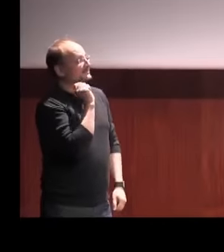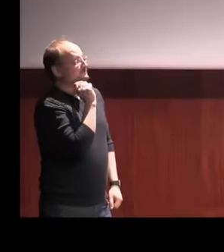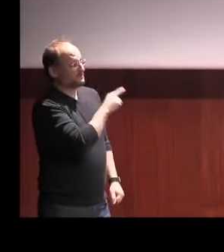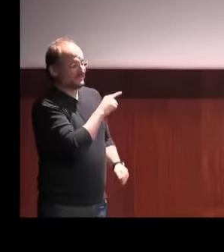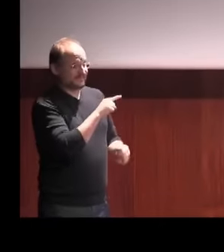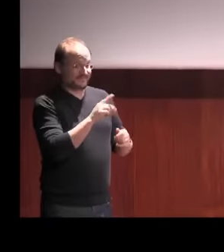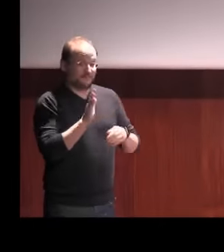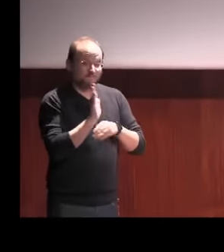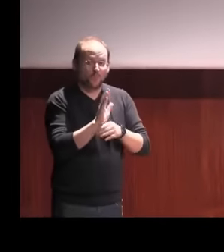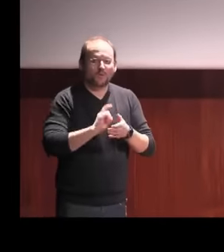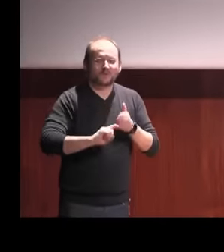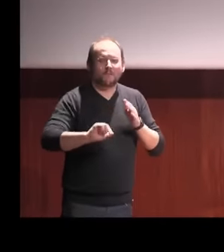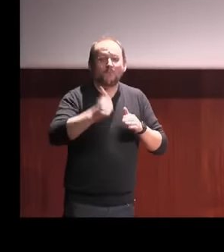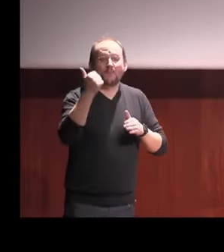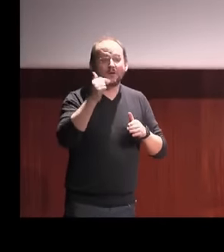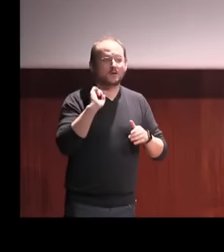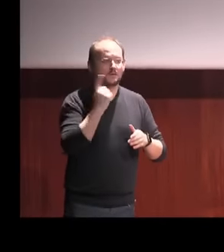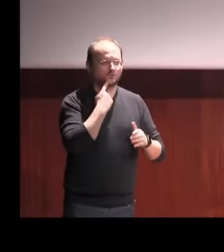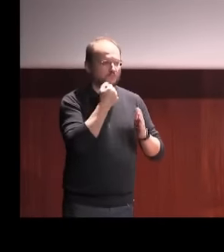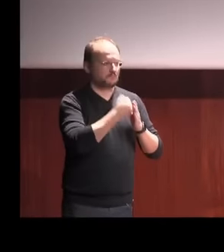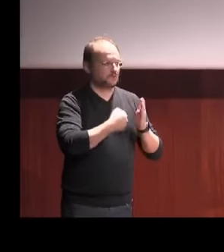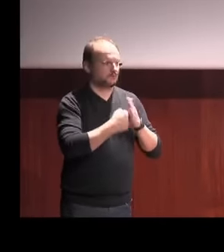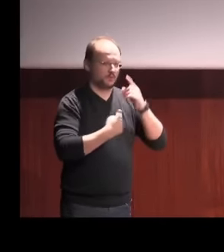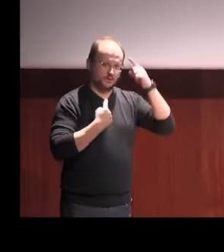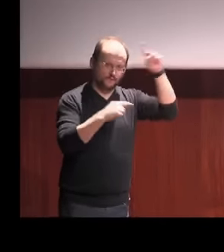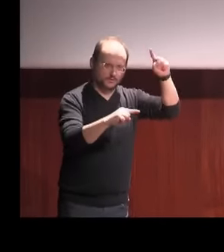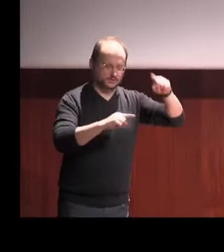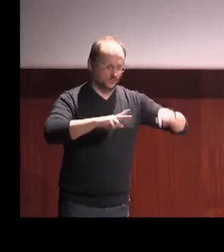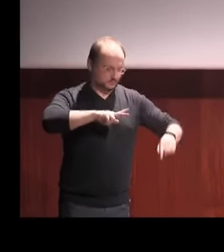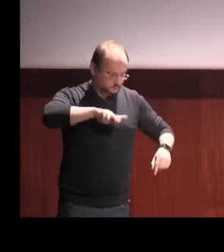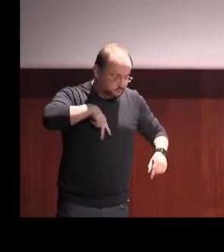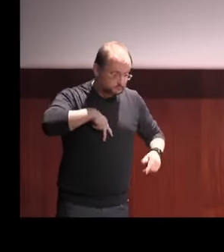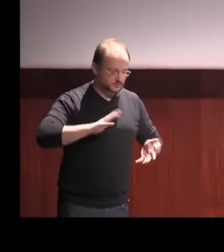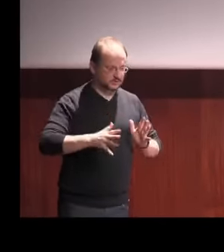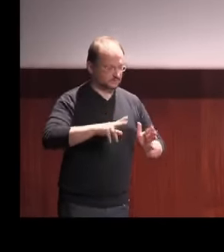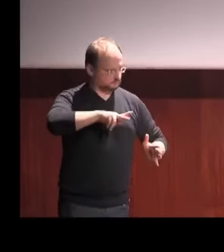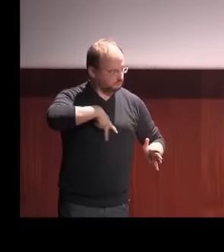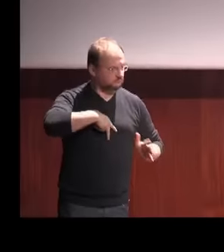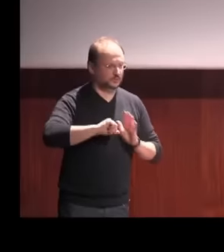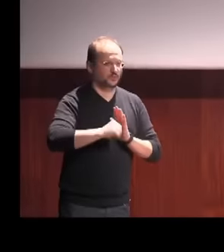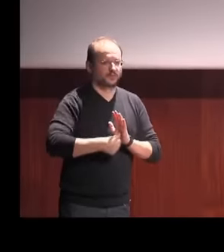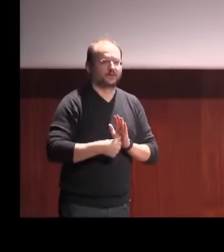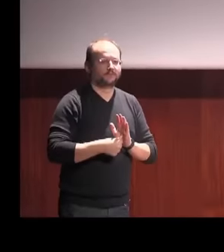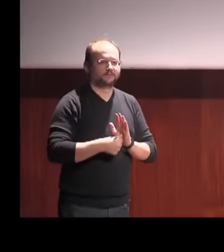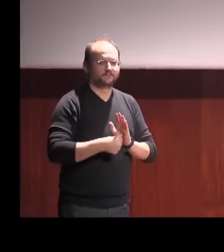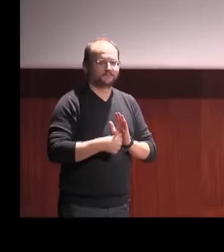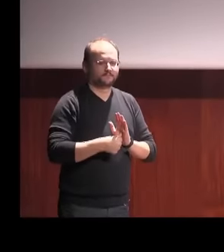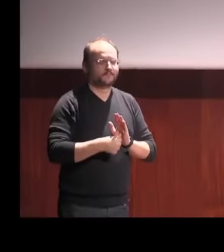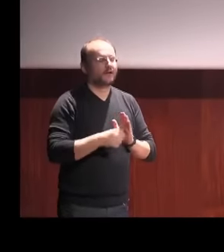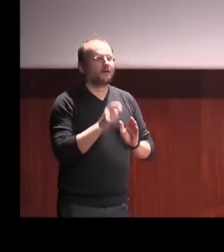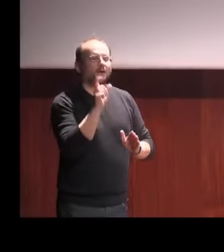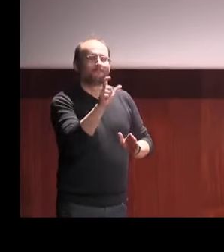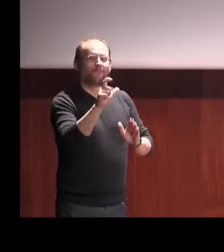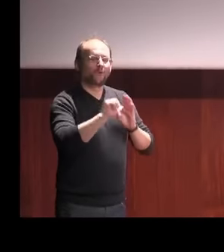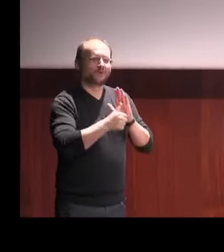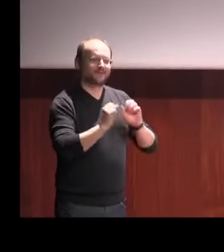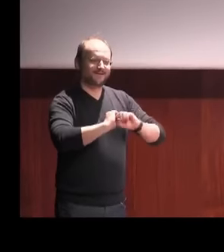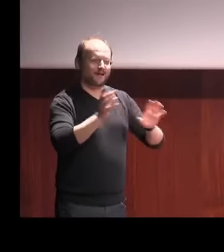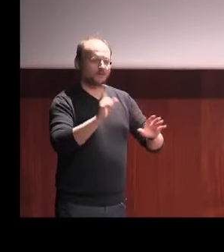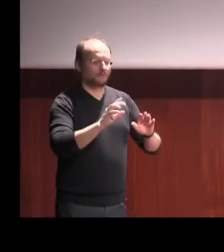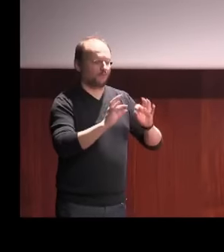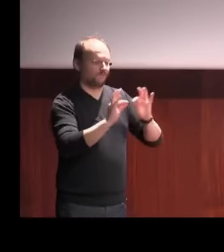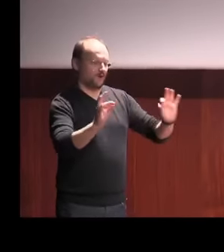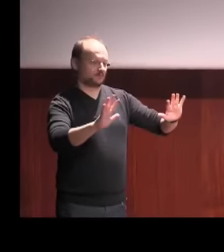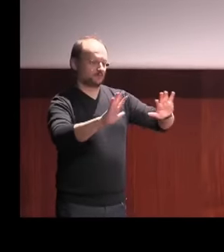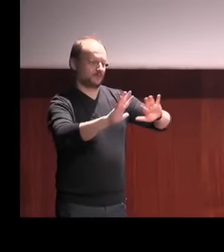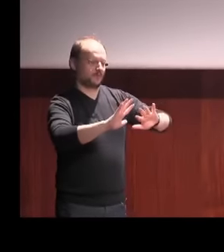Et pour lui, c'était vraiment important de militer en faveur de cette langue qu'il considérait comme être sa langue et la